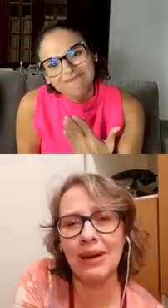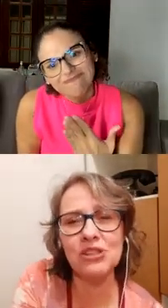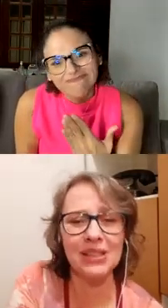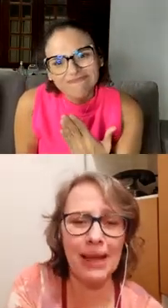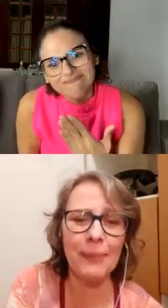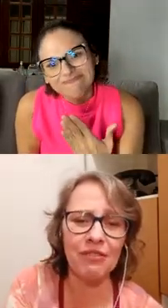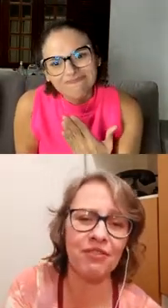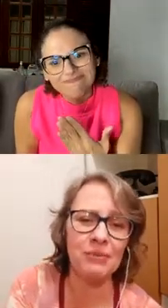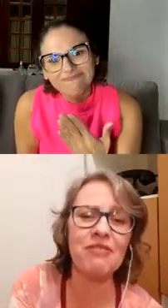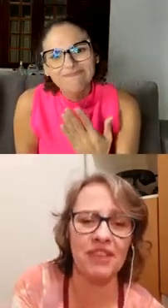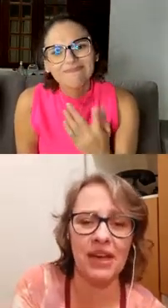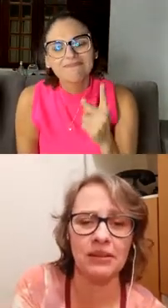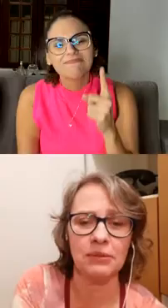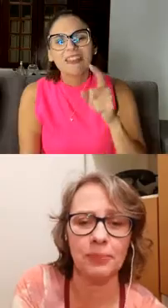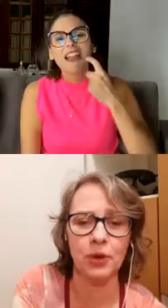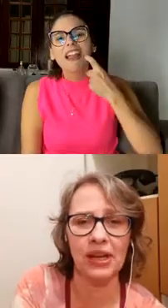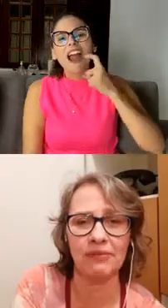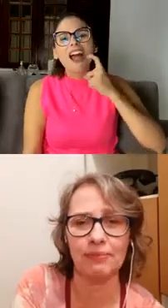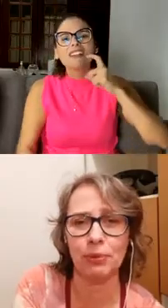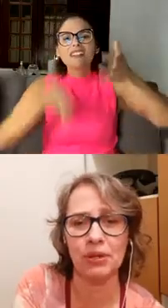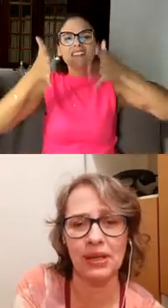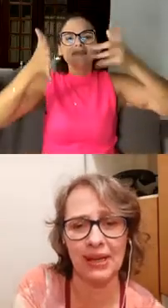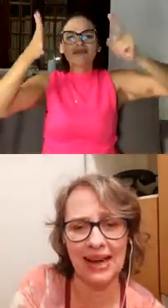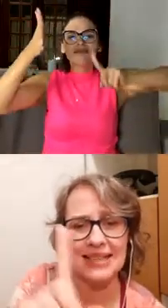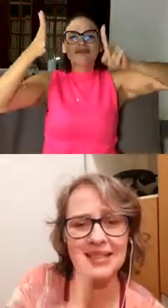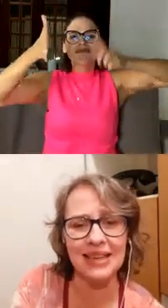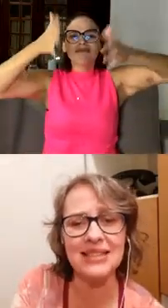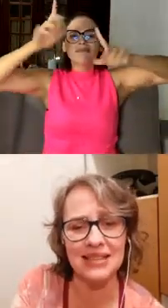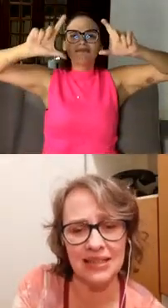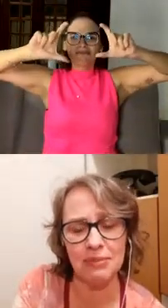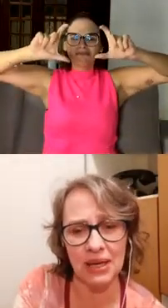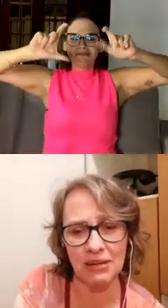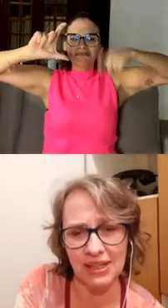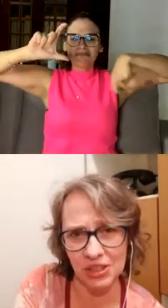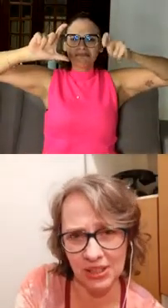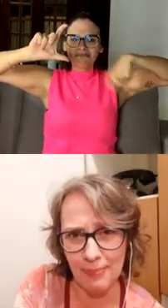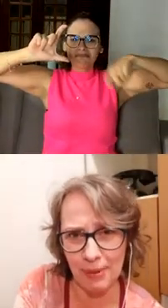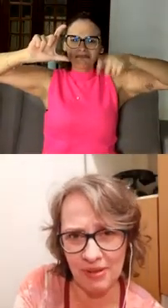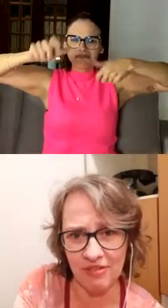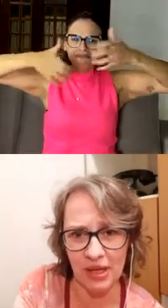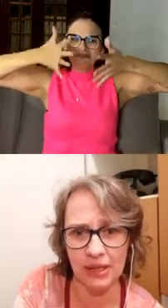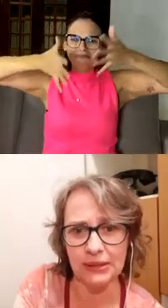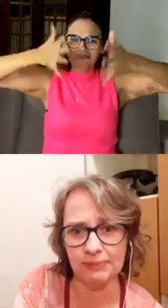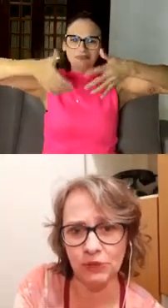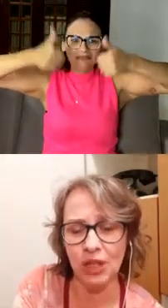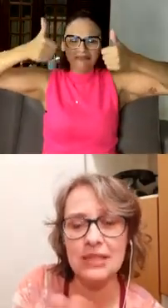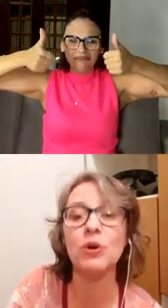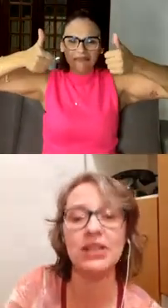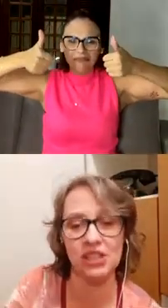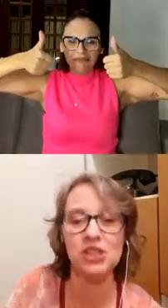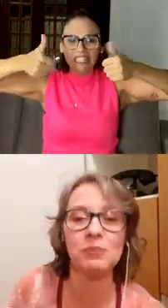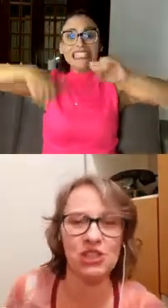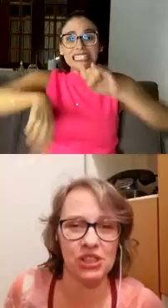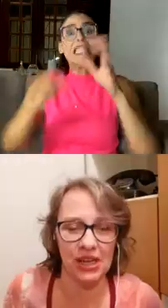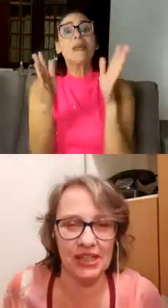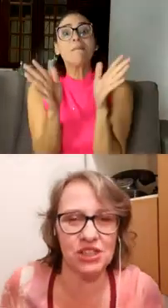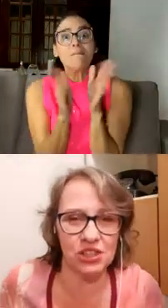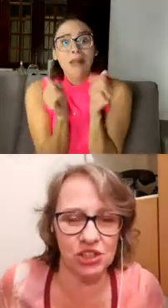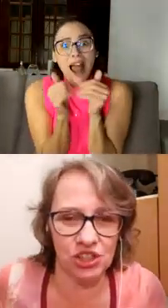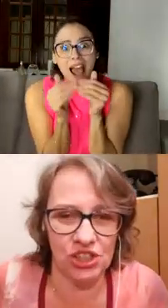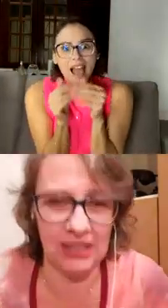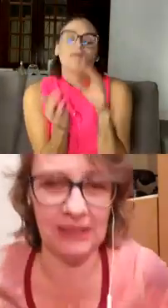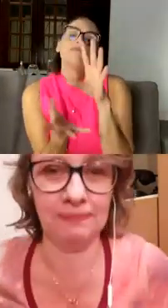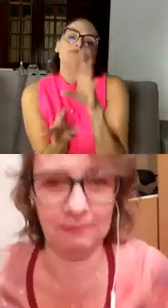Eu acho que dá para me ver, porque a Grazi está em cima. Eu acho que dá para me ver. Só se muita gente pedir, aí a